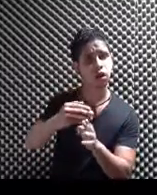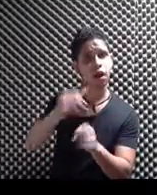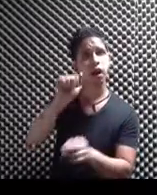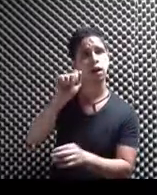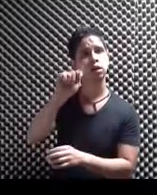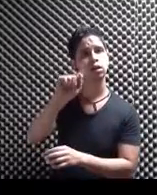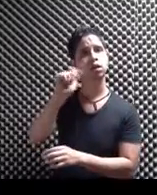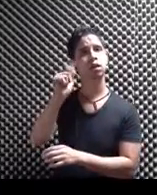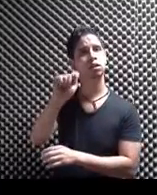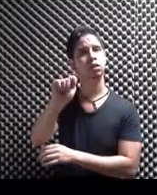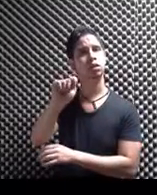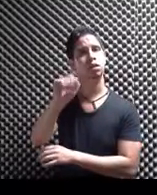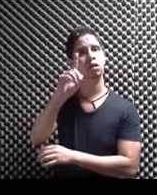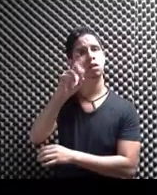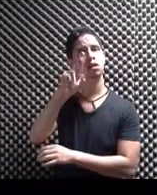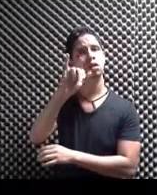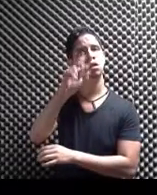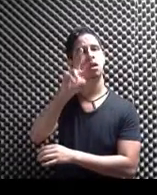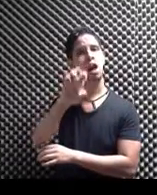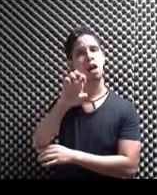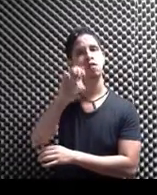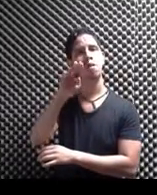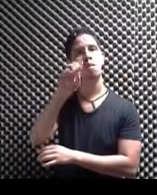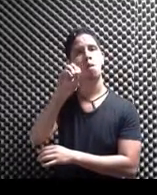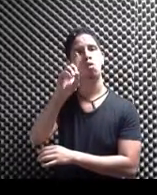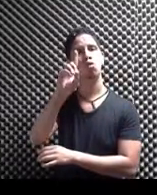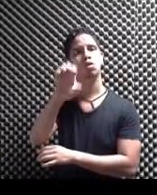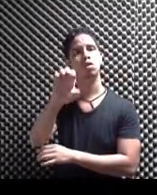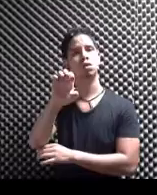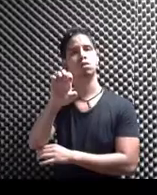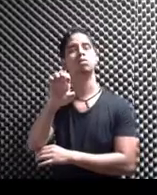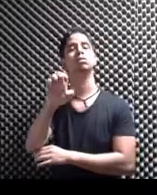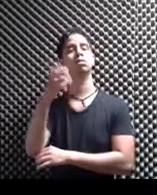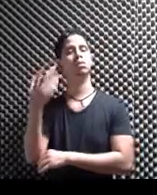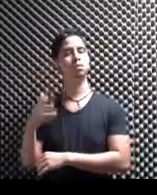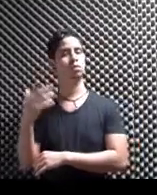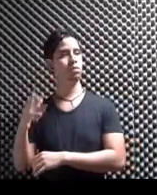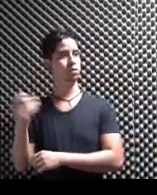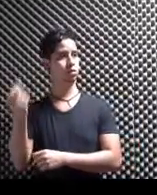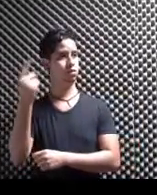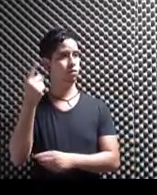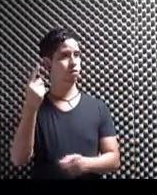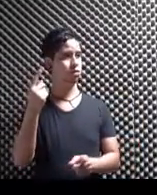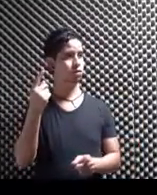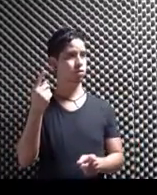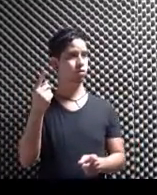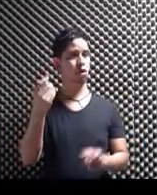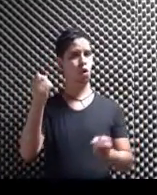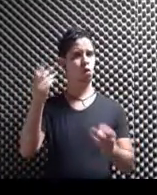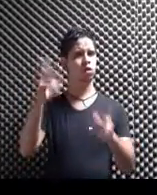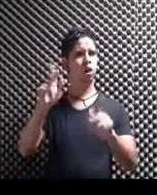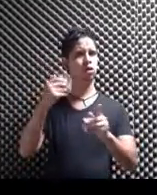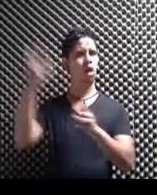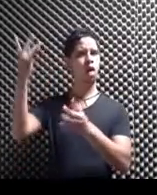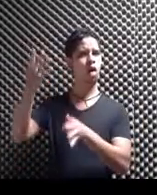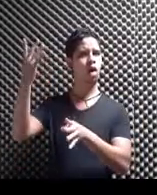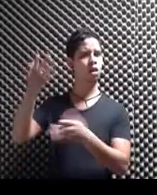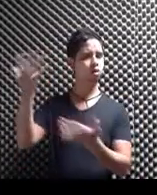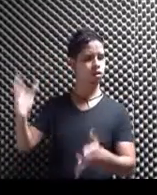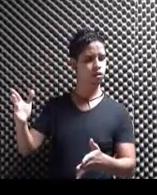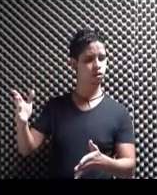AT&T Drive Mode Ah, Drive Mode Ah, ya ¿Cuántas hay? Perdóname ¿Cuántas descargas han habido?